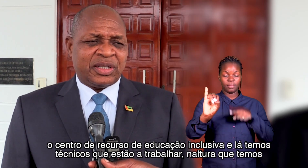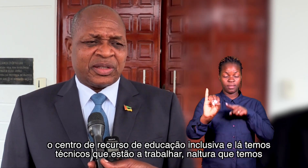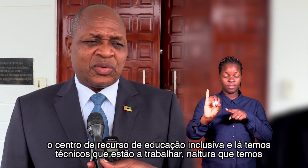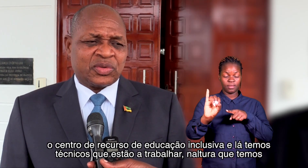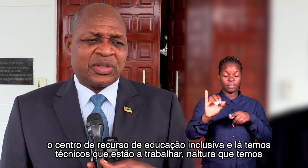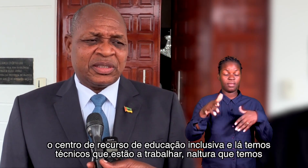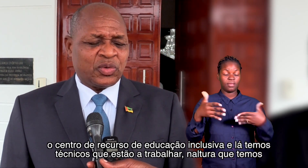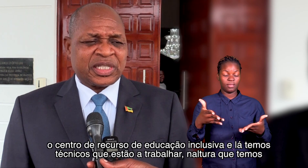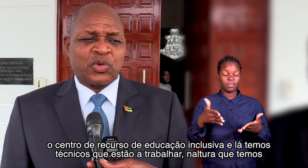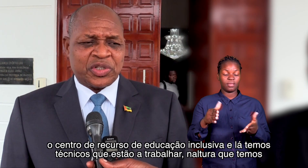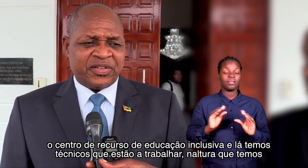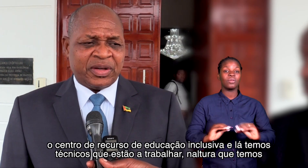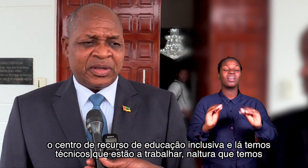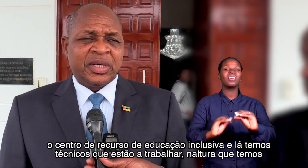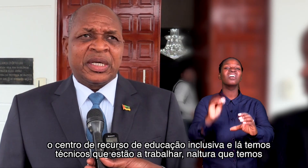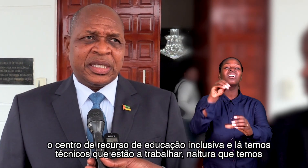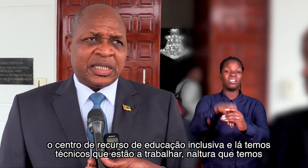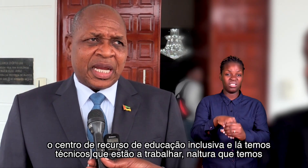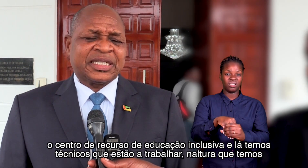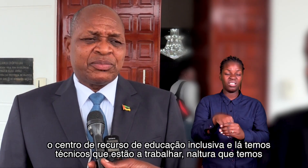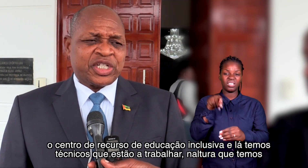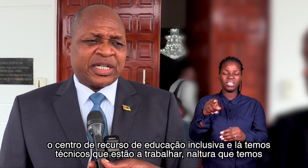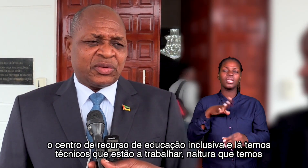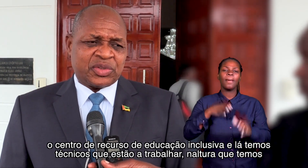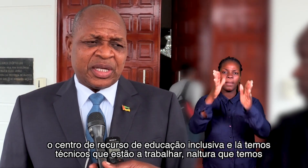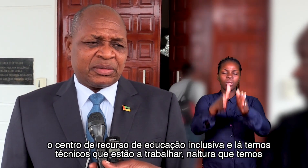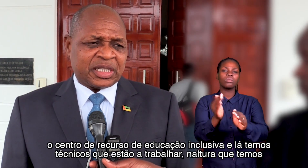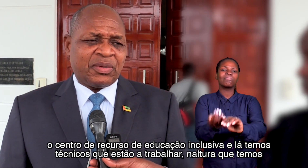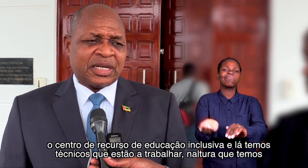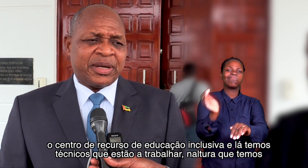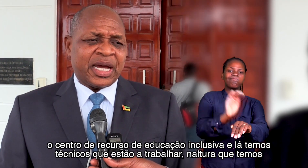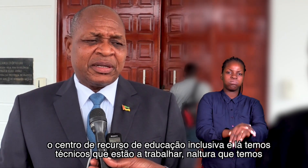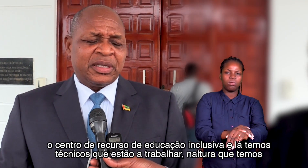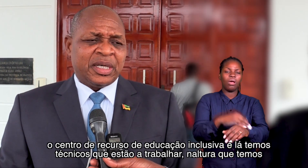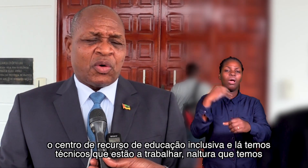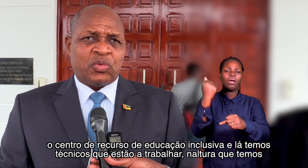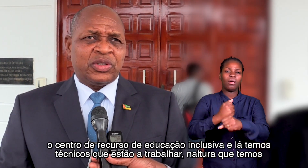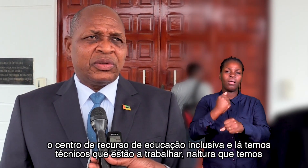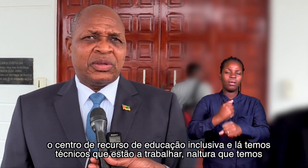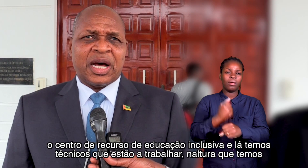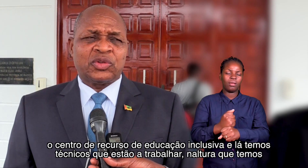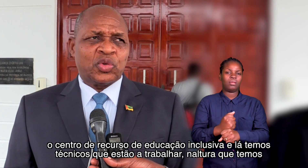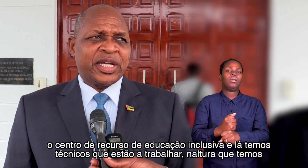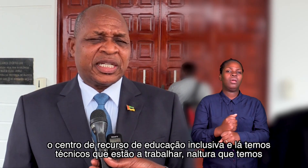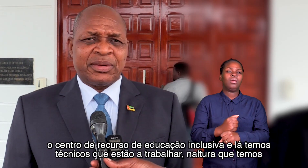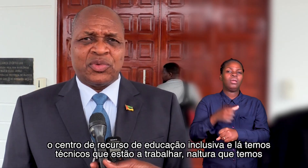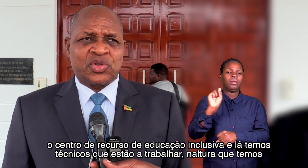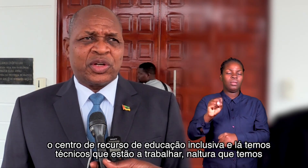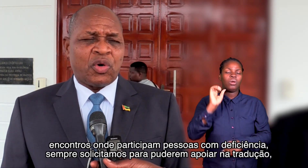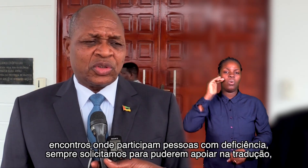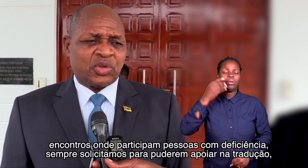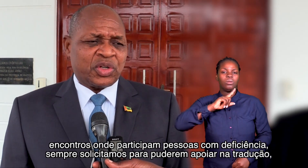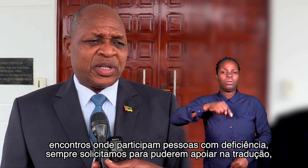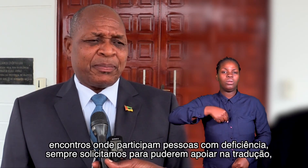de Recursos, né, de Educação Inclusiva, e lá temos técnicos, né, que estão a trabalhar. Na altura em que